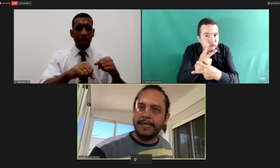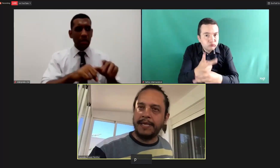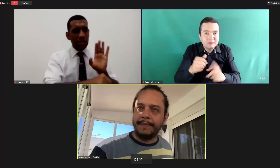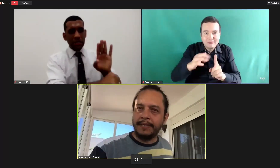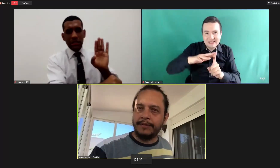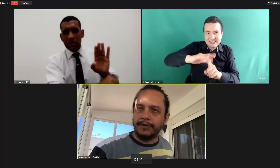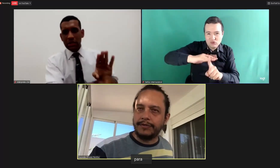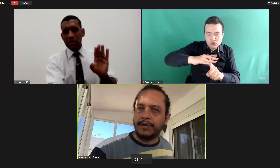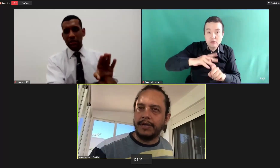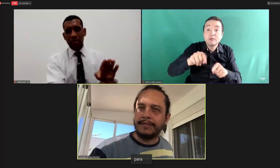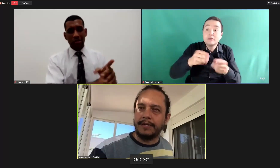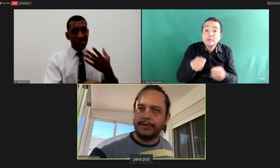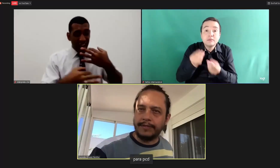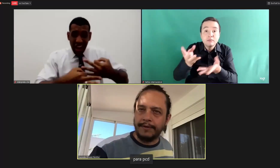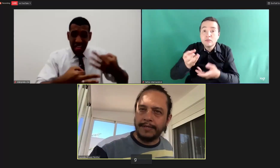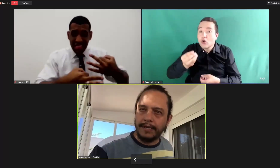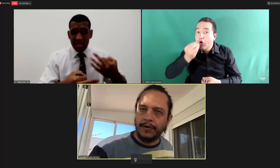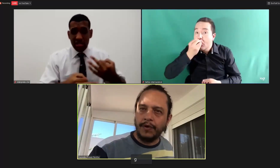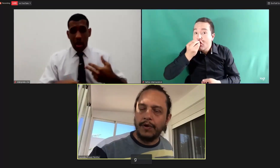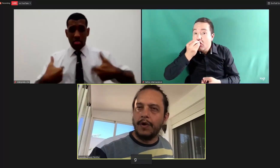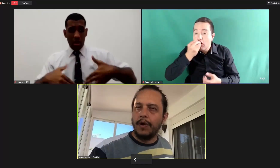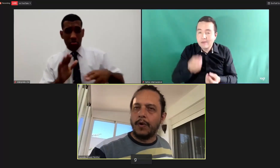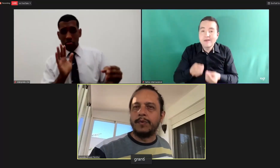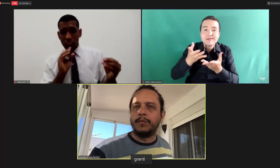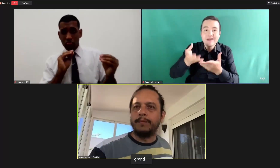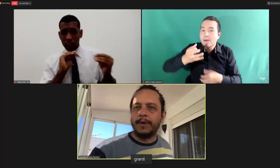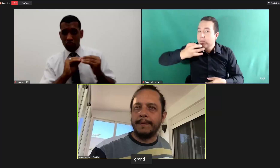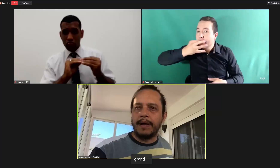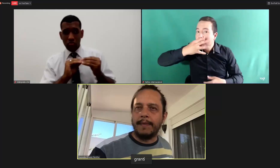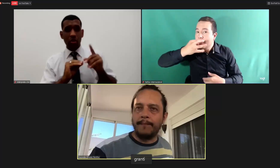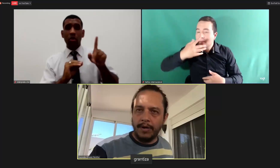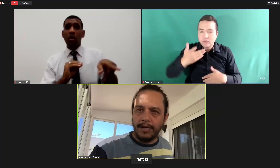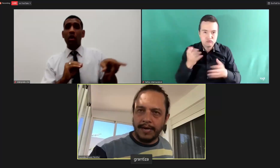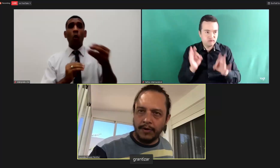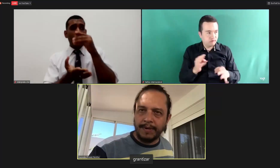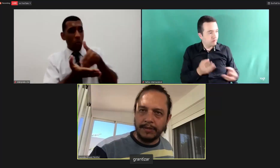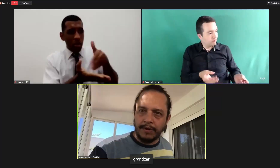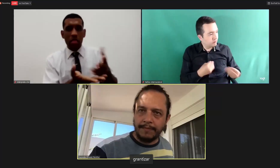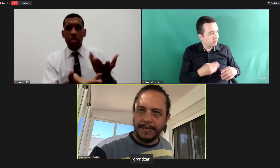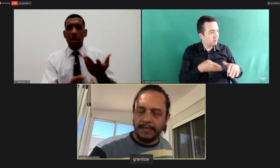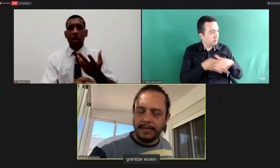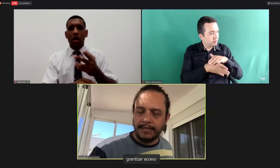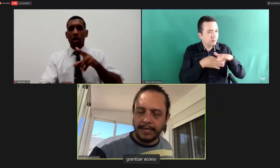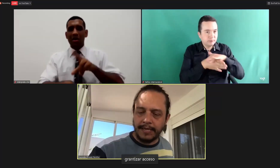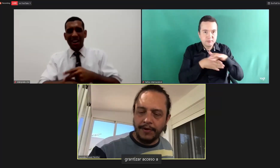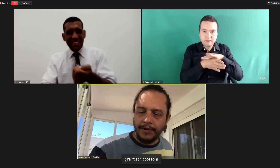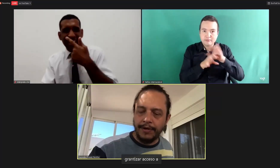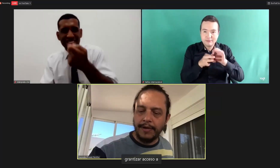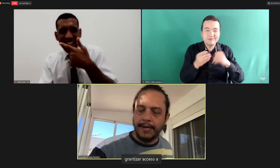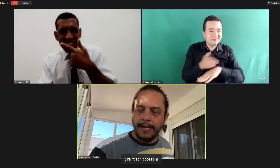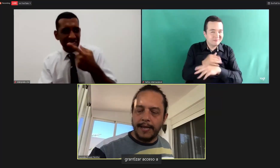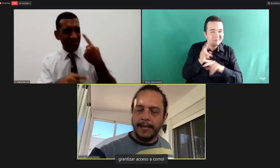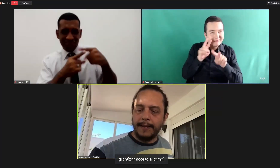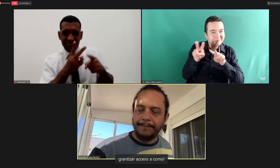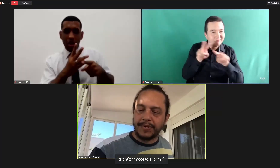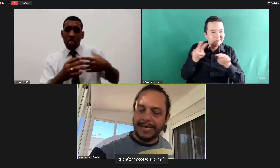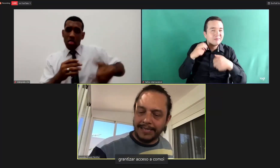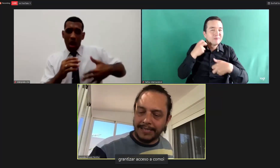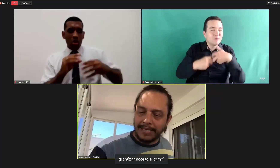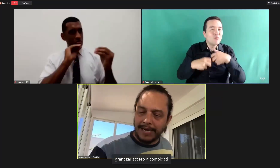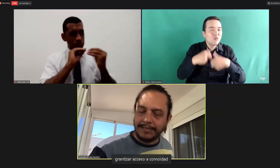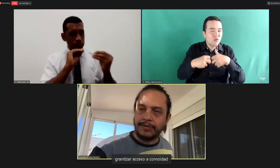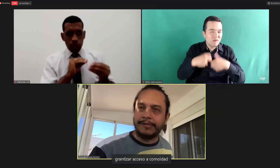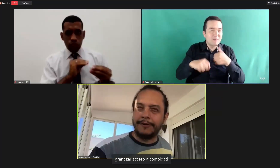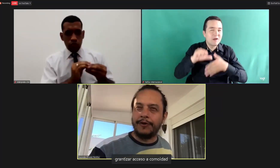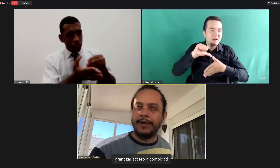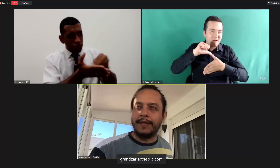a comida y medicamentos, que es algo que se ha levantado como un problema muy claro, particularmente en esta región,